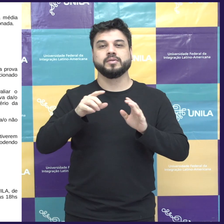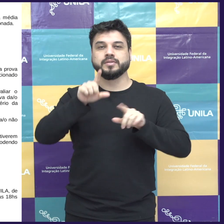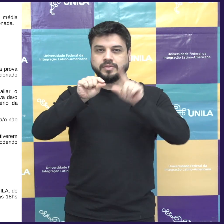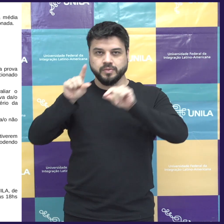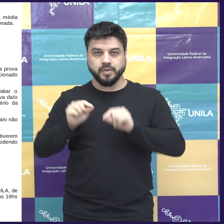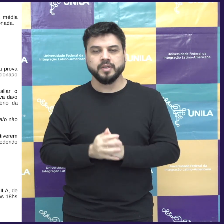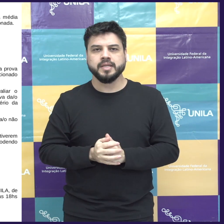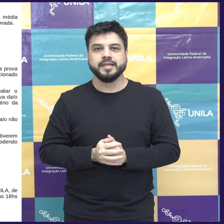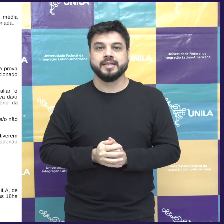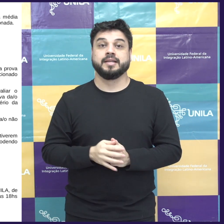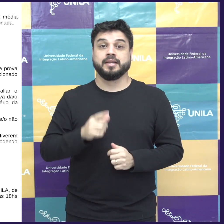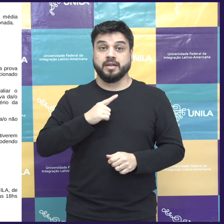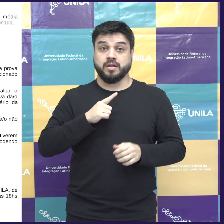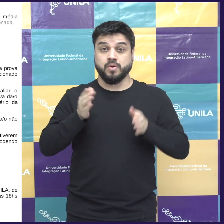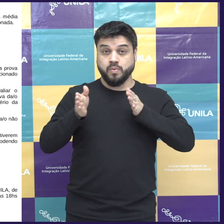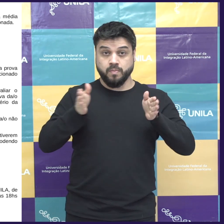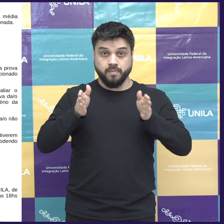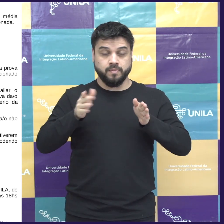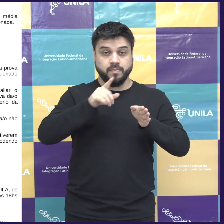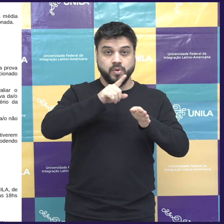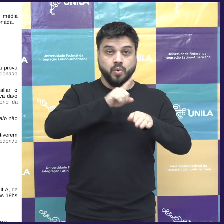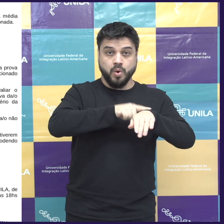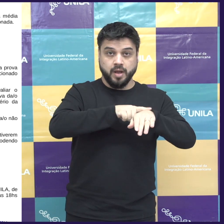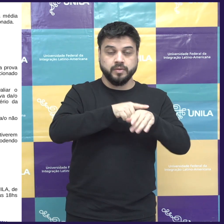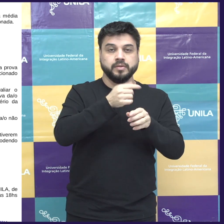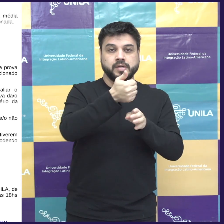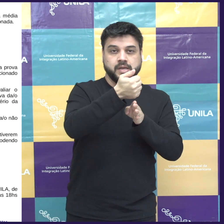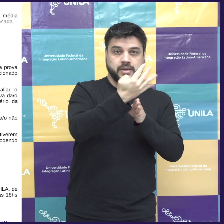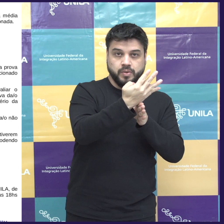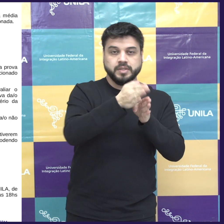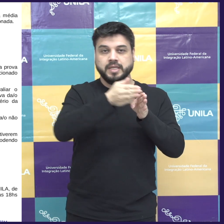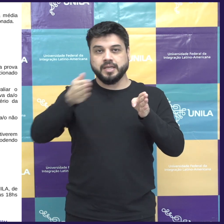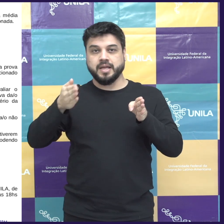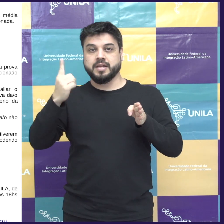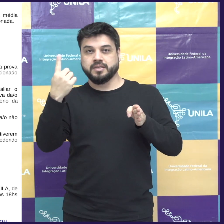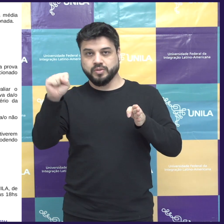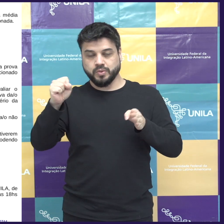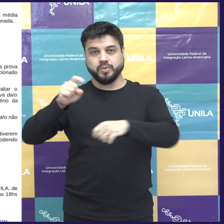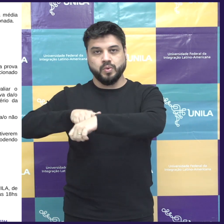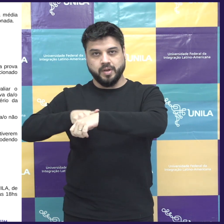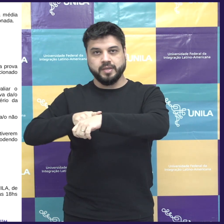14 horas às 18 horas, horário de Brasília.